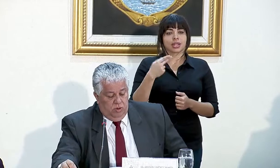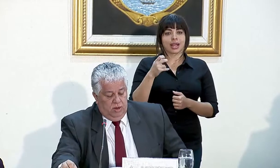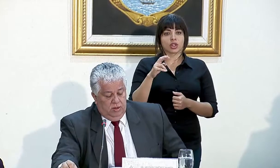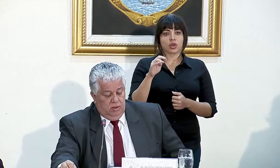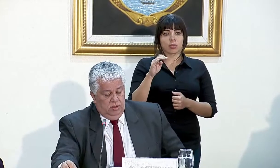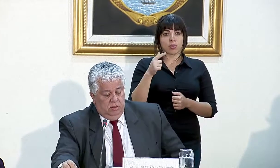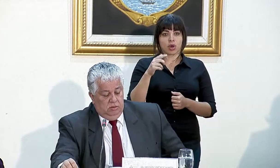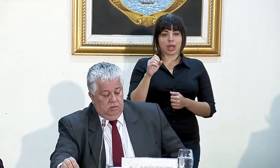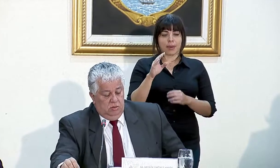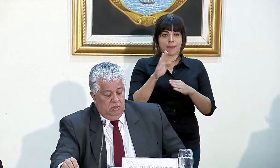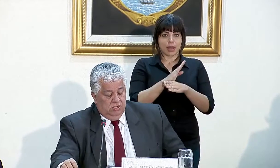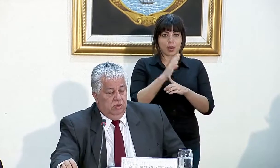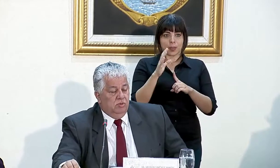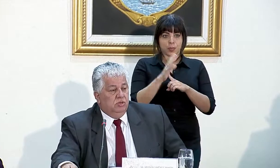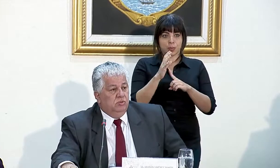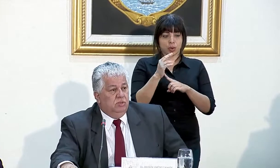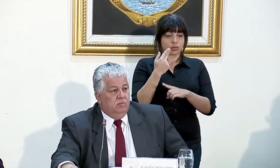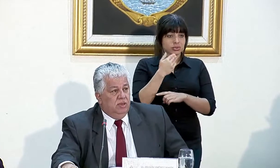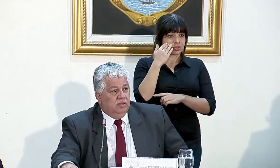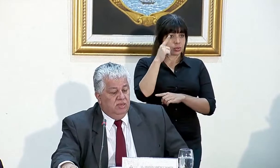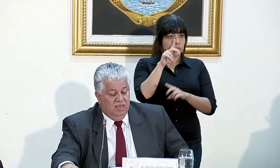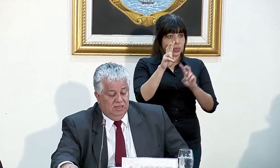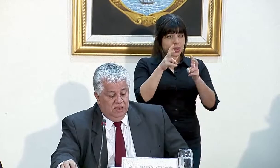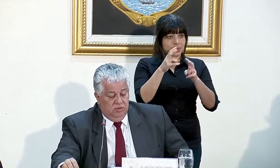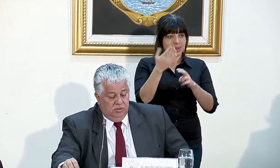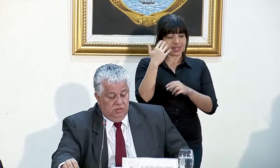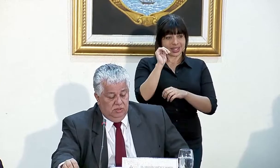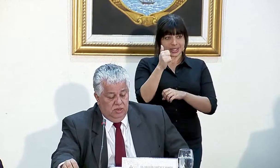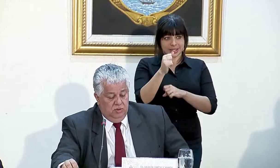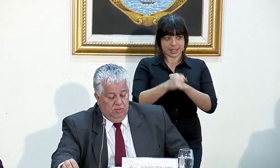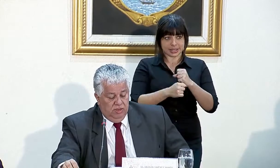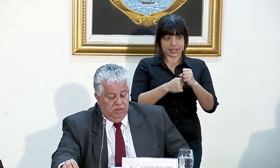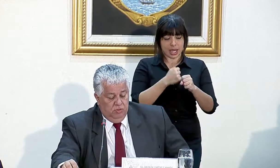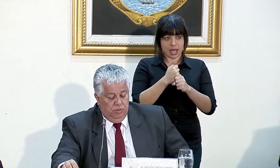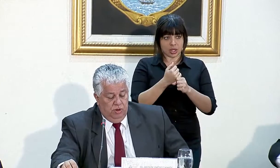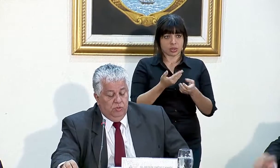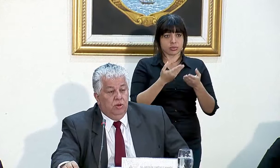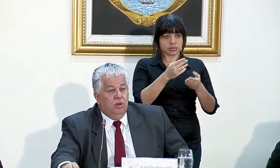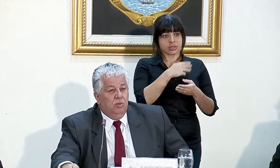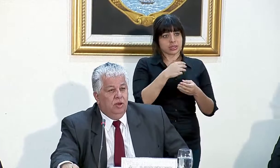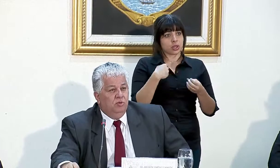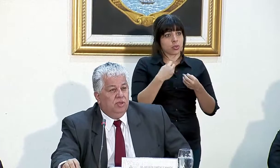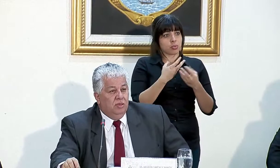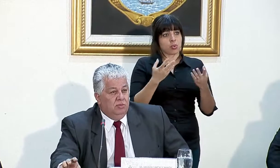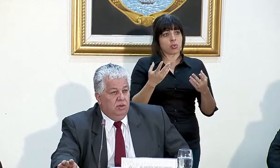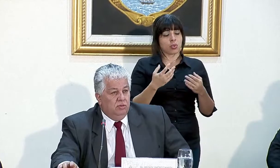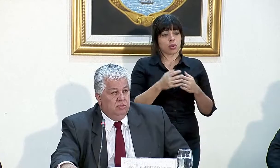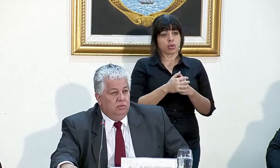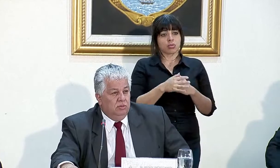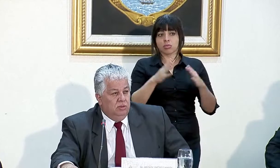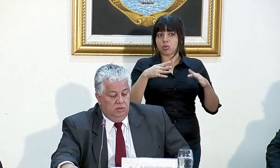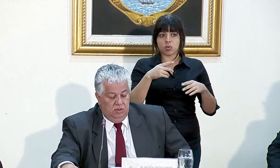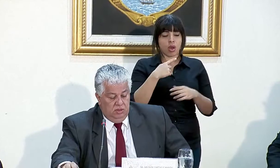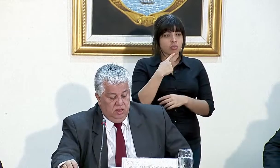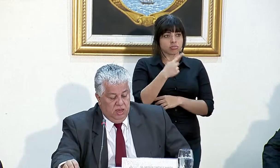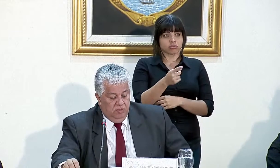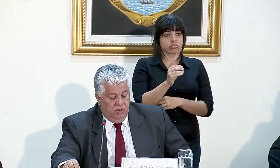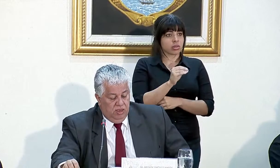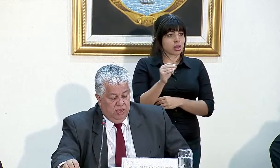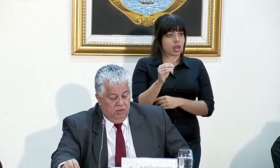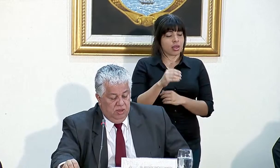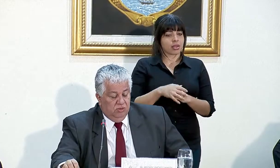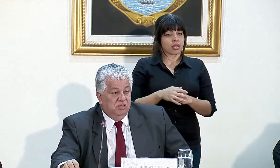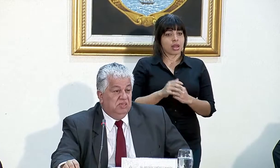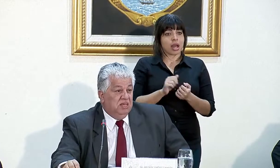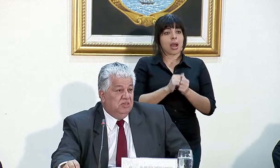Banco Popular, lo que sabemos que es un tema que hace 10 años se elevó al Ministerio Público, el cual no ha acusado aún, y en cambio